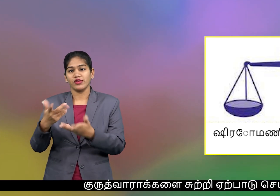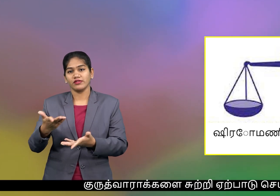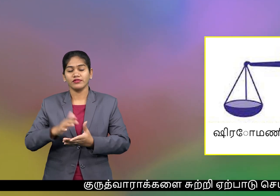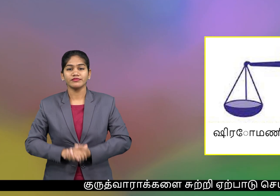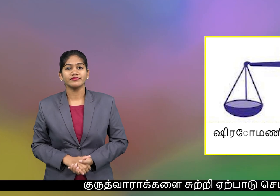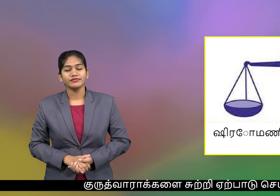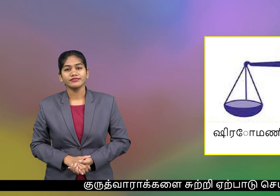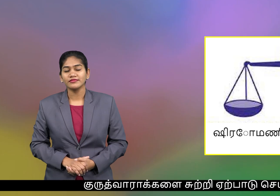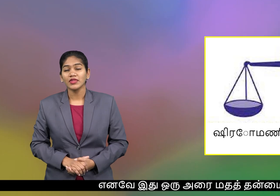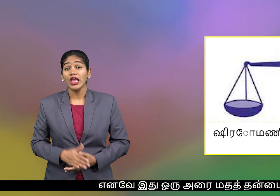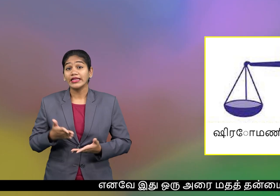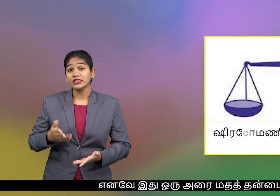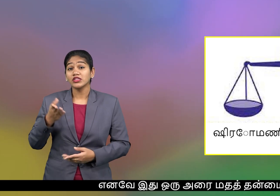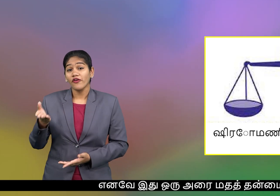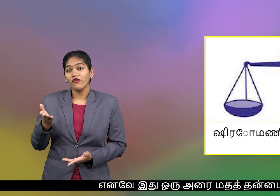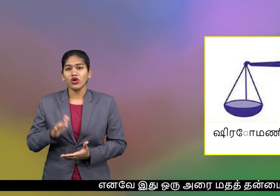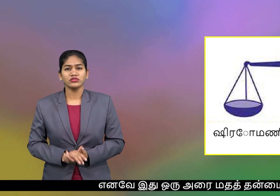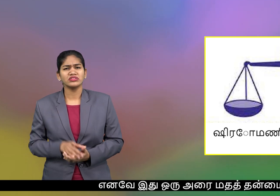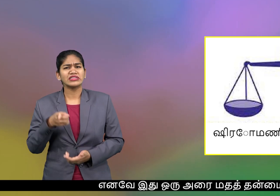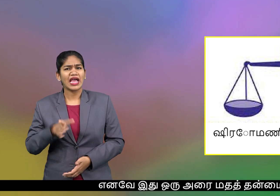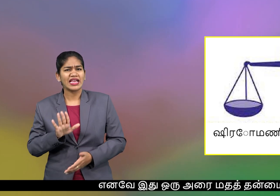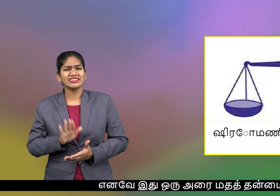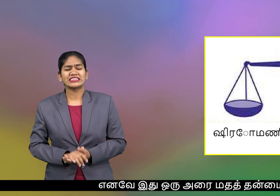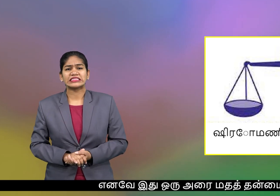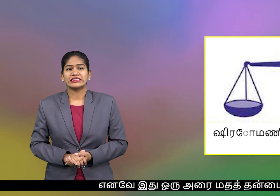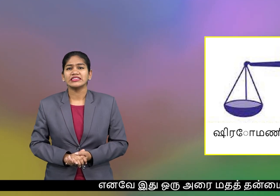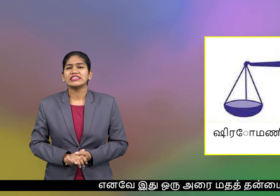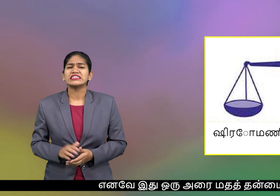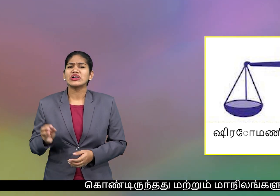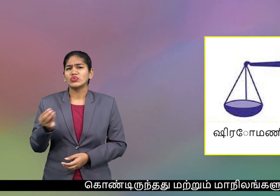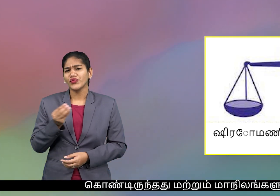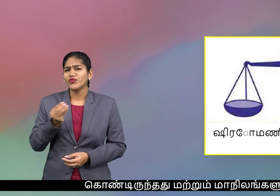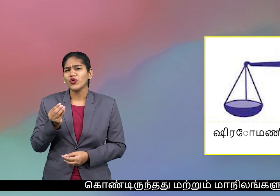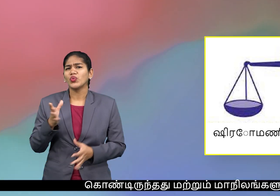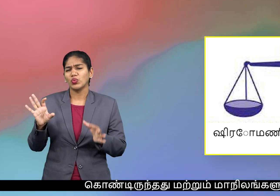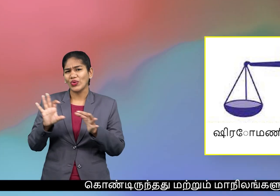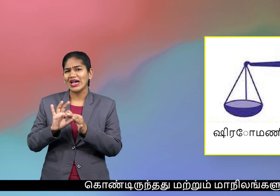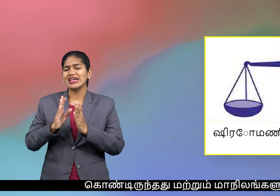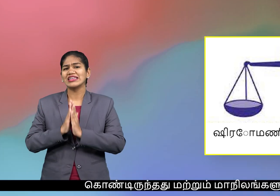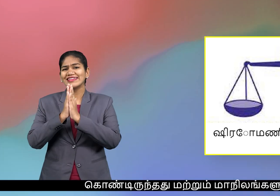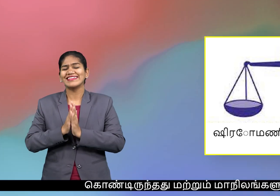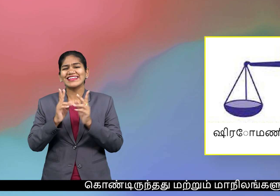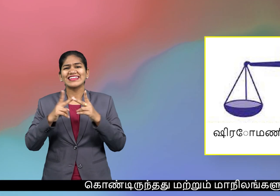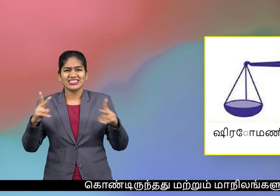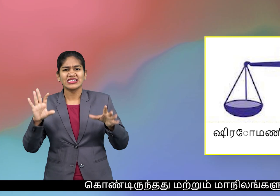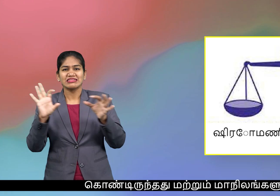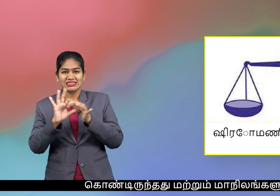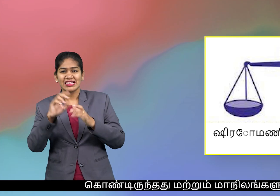எனவே இது ஒரு அரை மத தன்மையை கொண்டிருந்தது. மற்றும் மாநிலங்களுக்கு